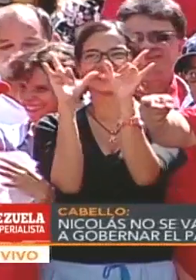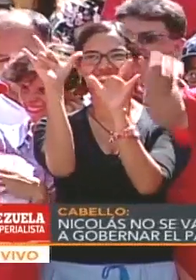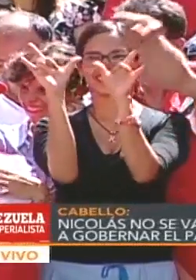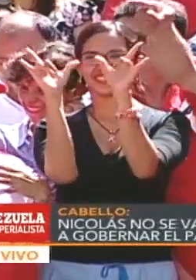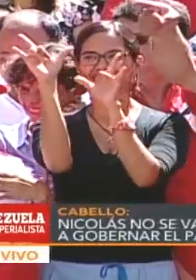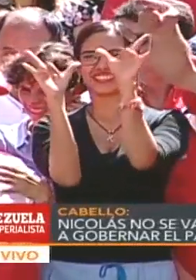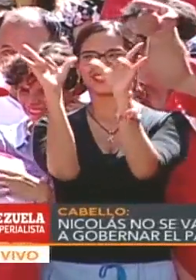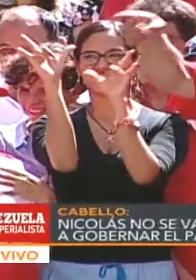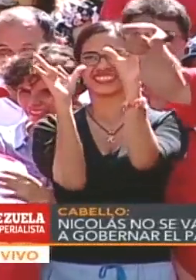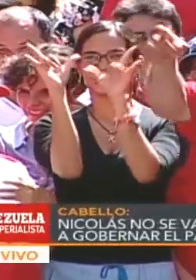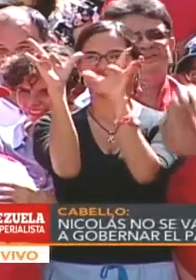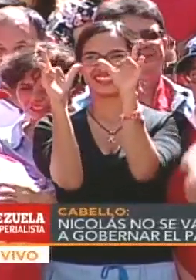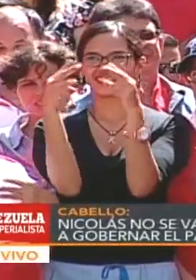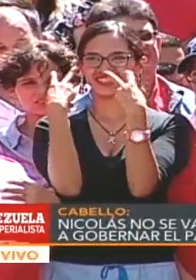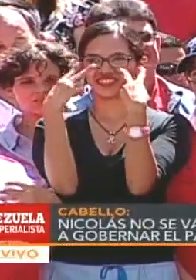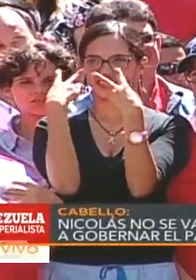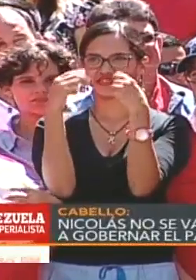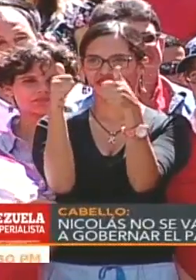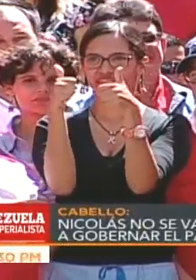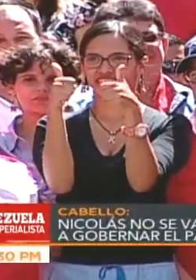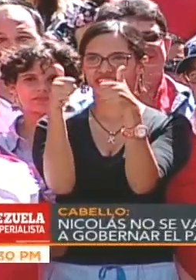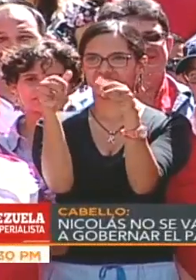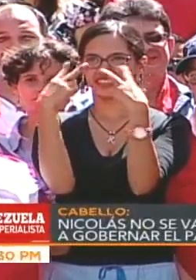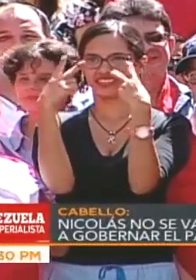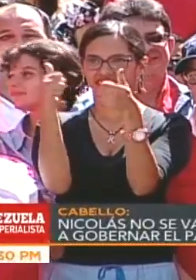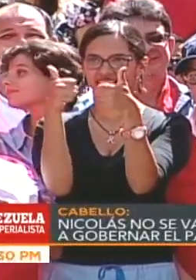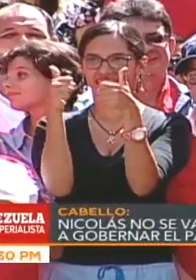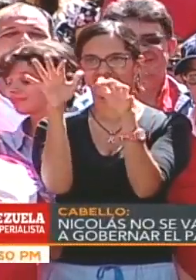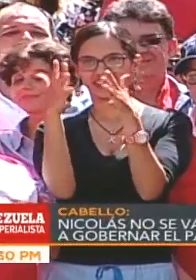nosotros vaya a un acto de ellos,